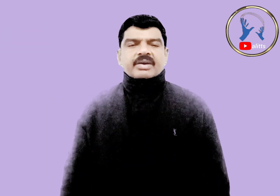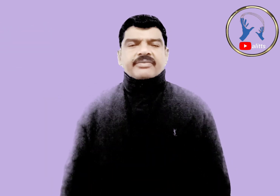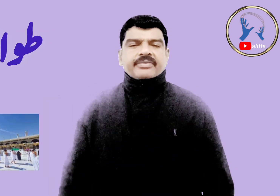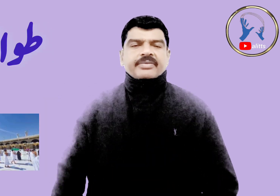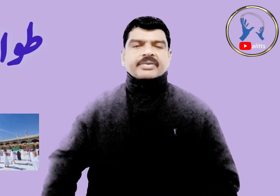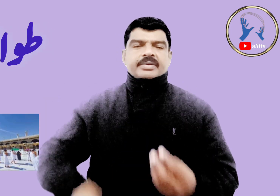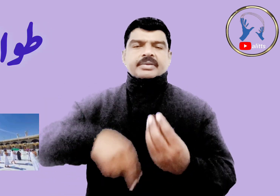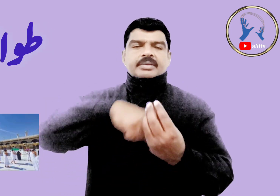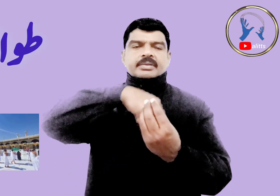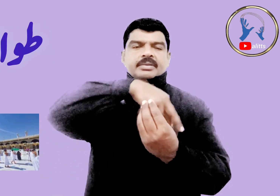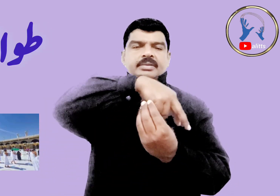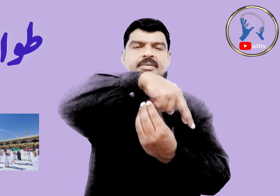तवाफ